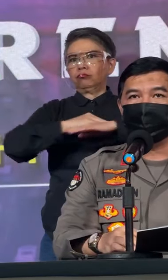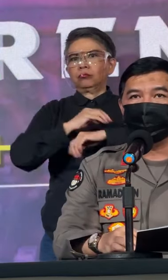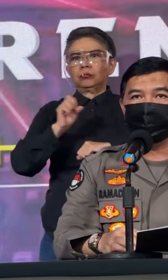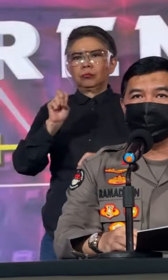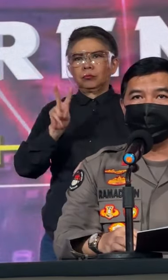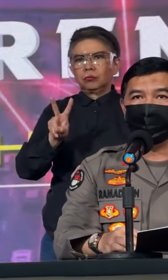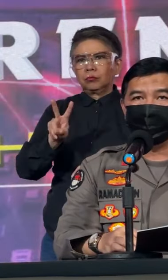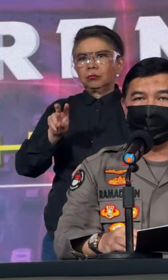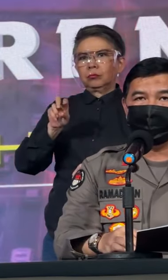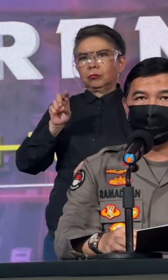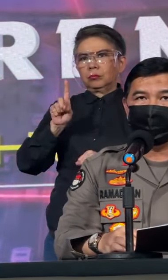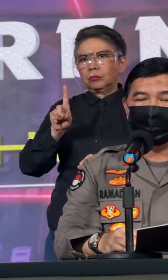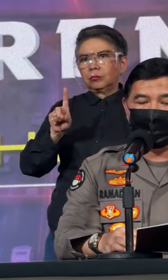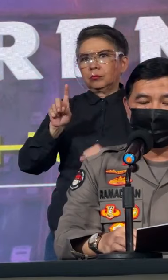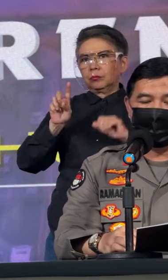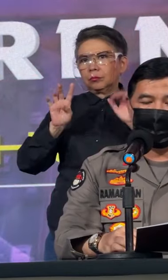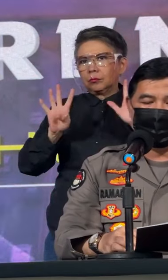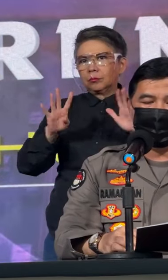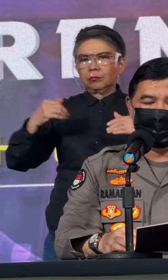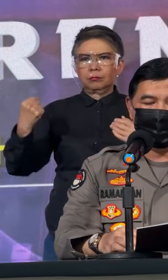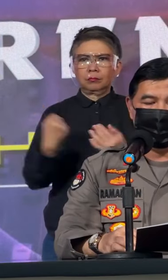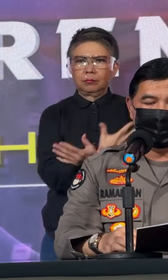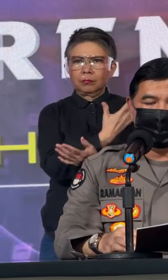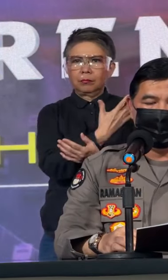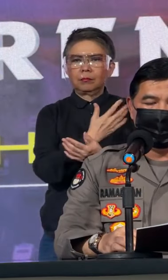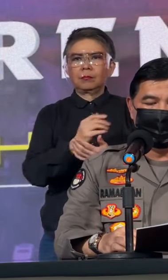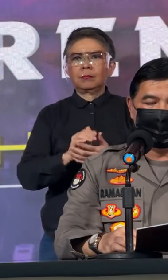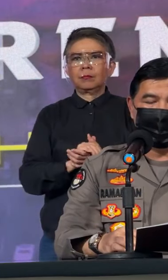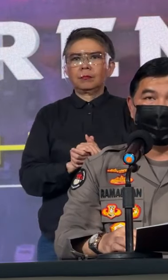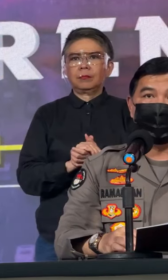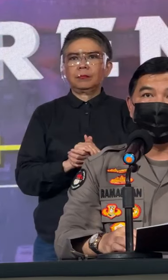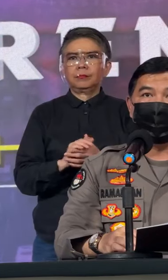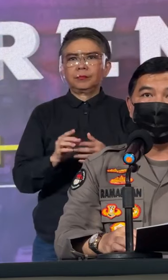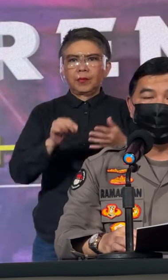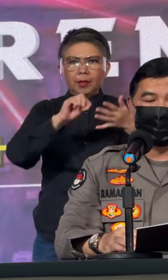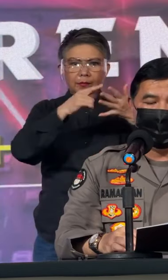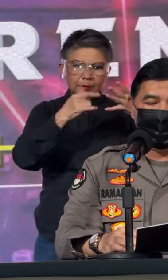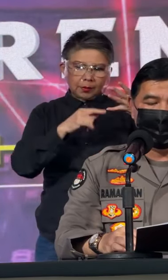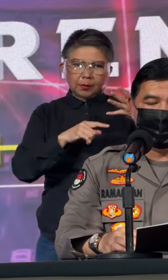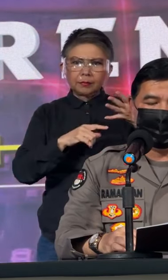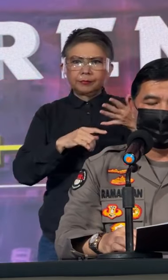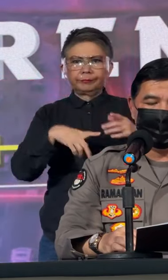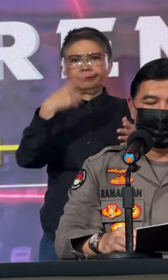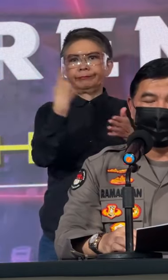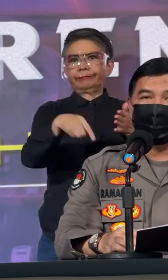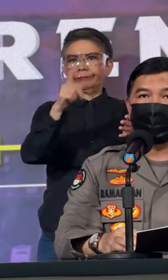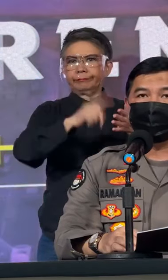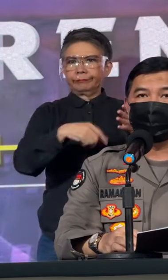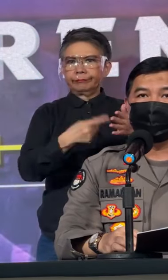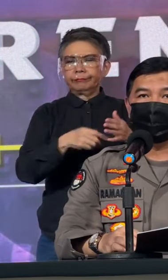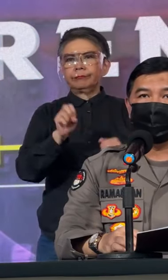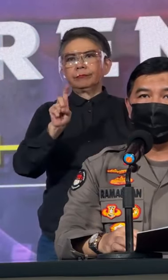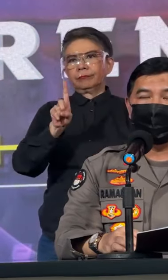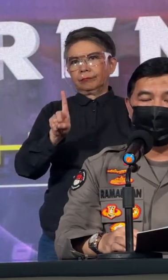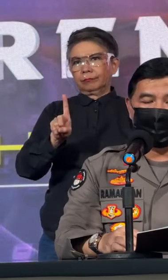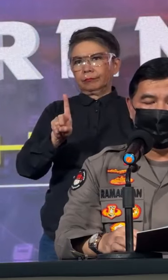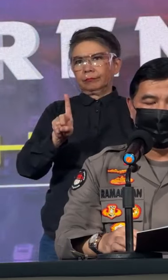ada 219 pelanggaran dengan penindakan tilang